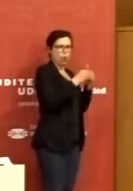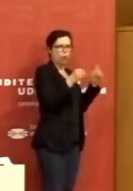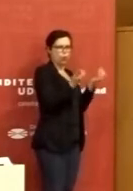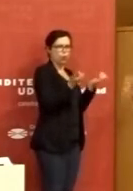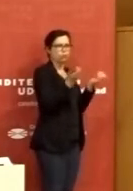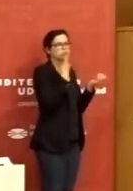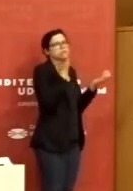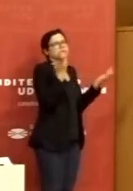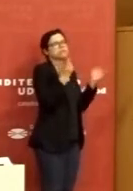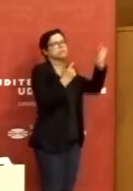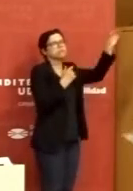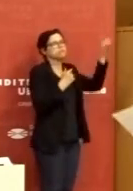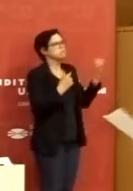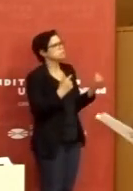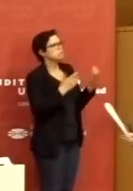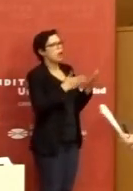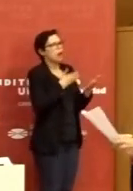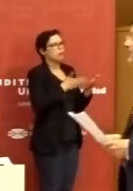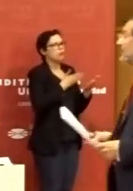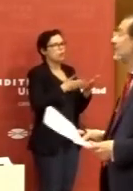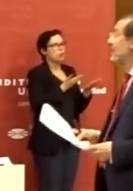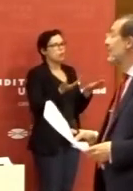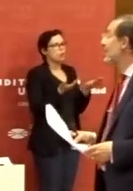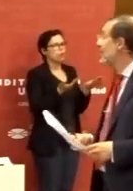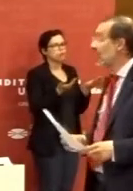no sé, de